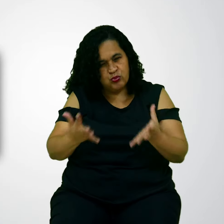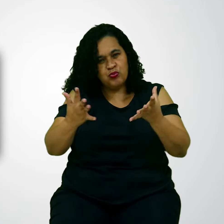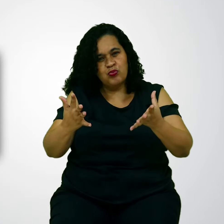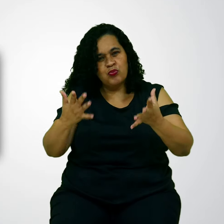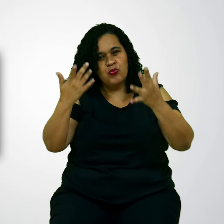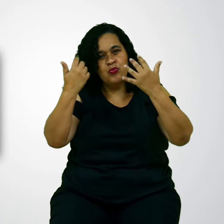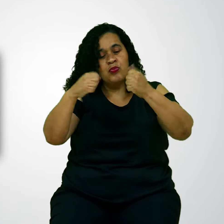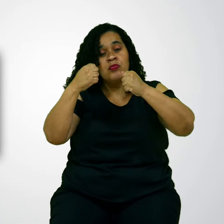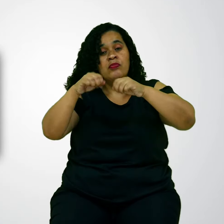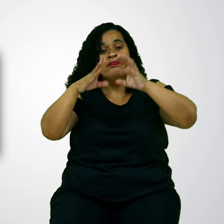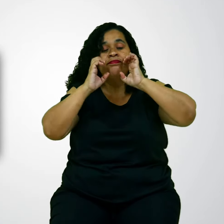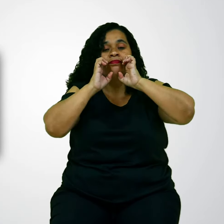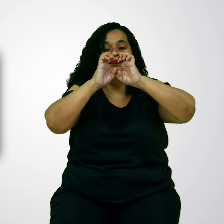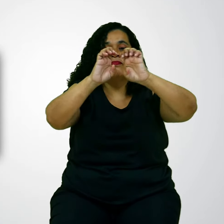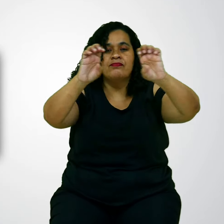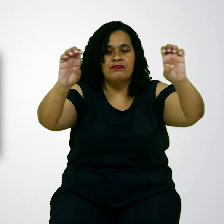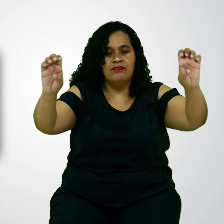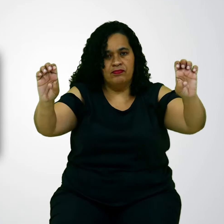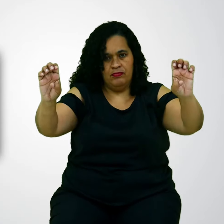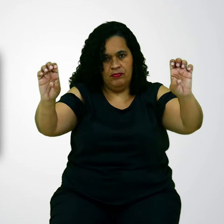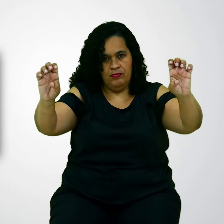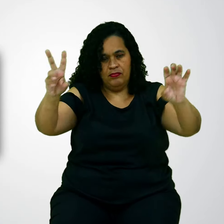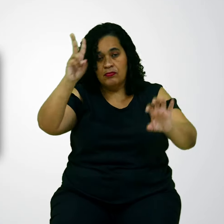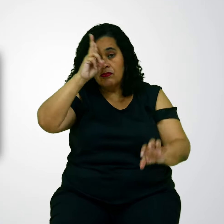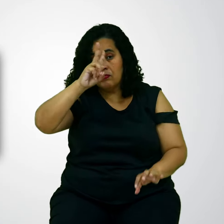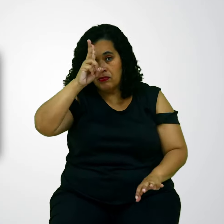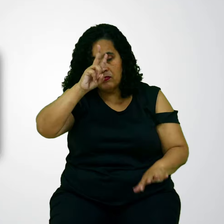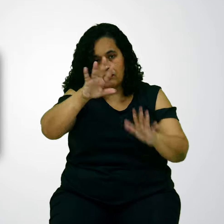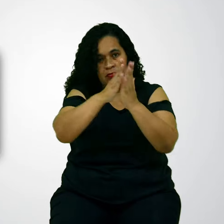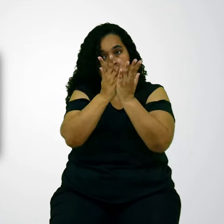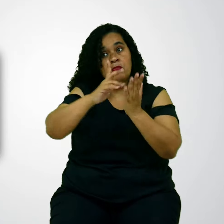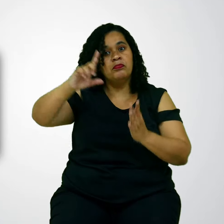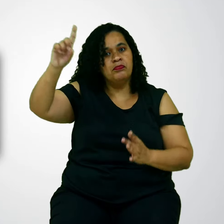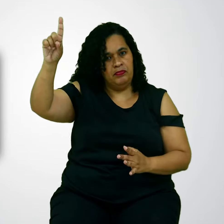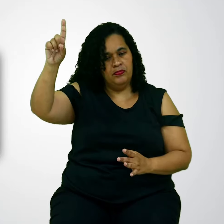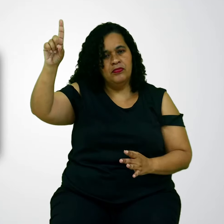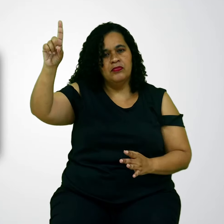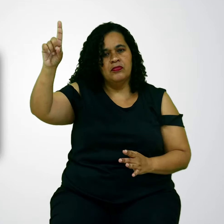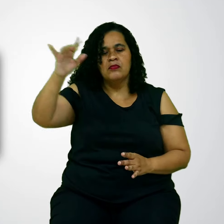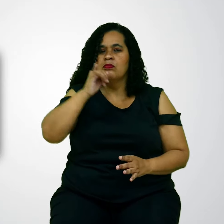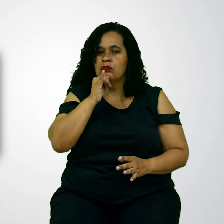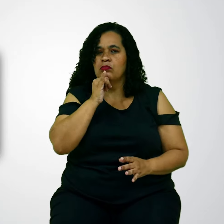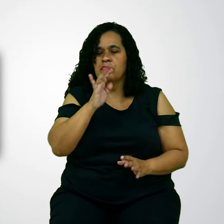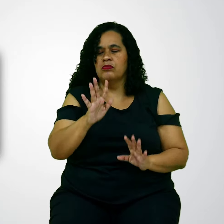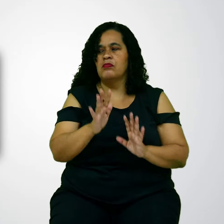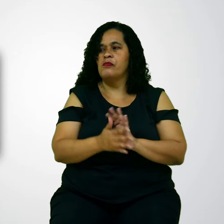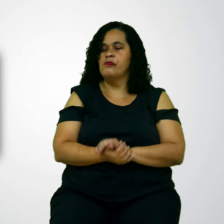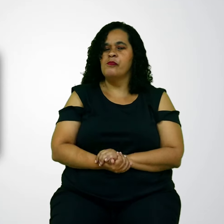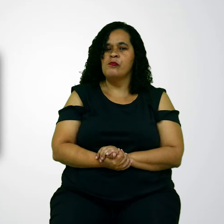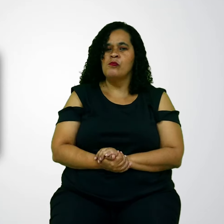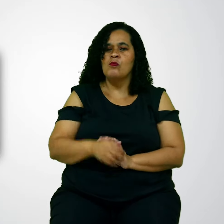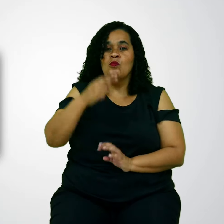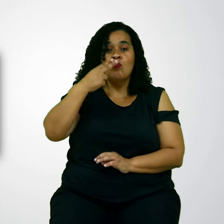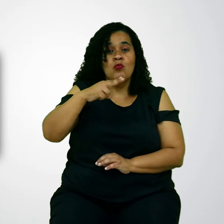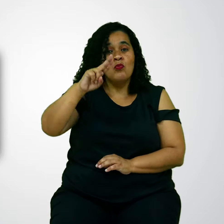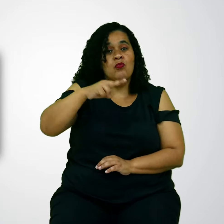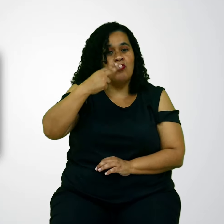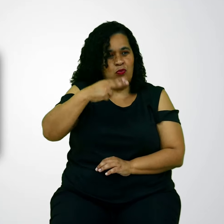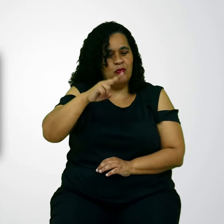vista bíblico, a minha motivação, tá? Por exemplo, o Fabinho está aqui neste programa, que eu sei